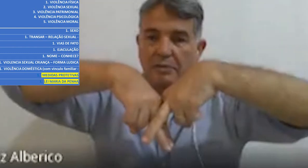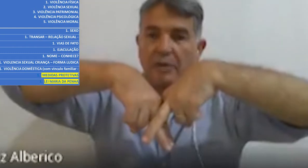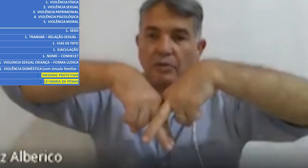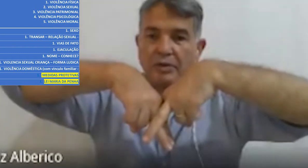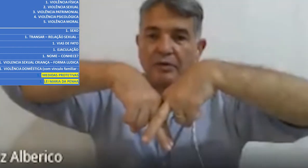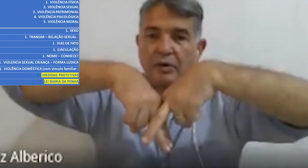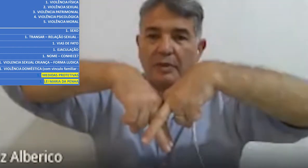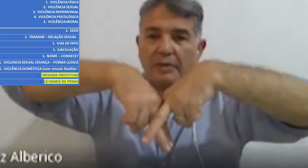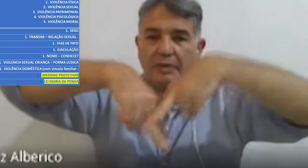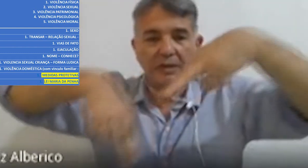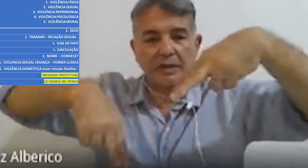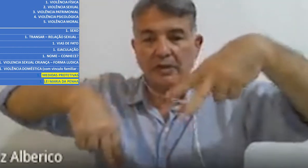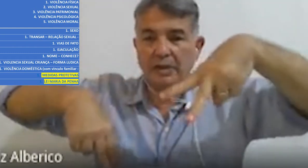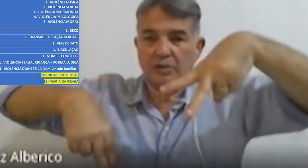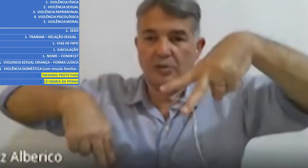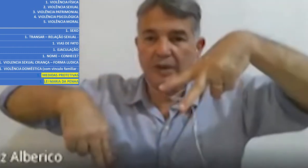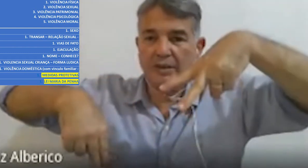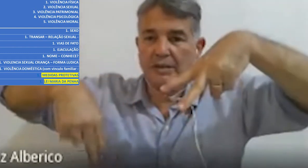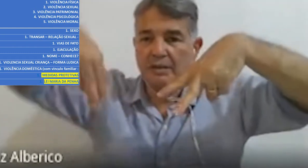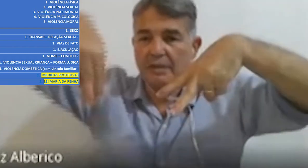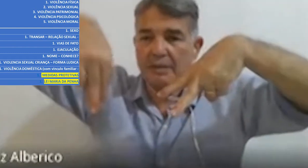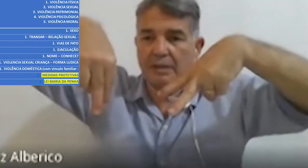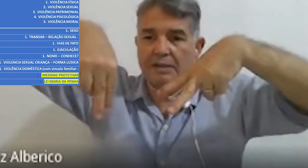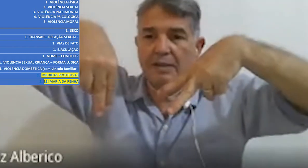É outra forma. Entenderam aqui as duas pernas? E aqui seria